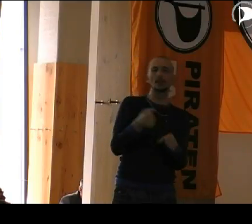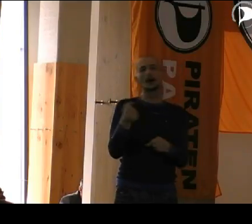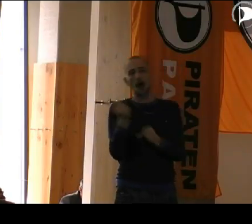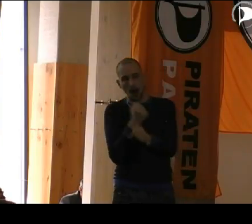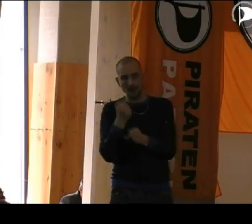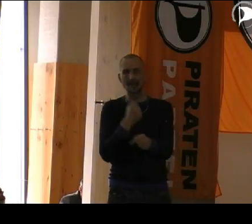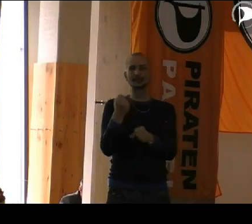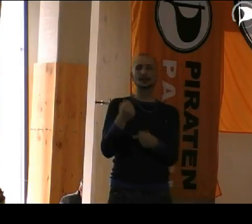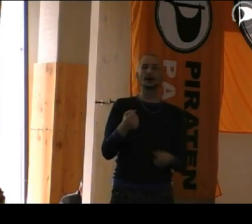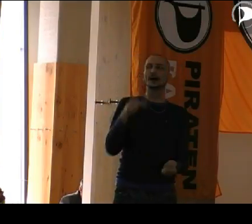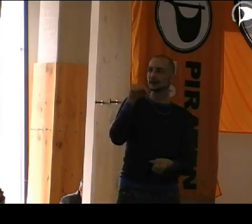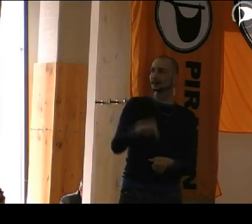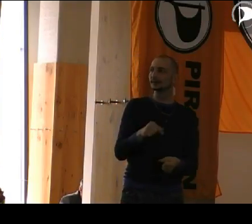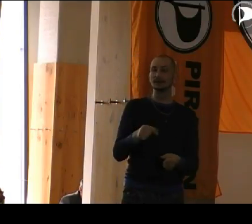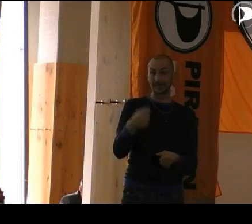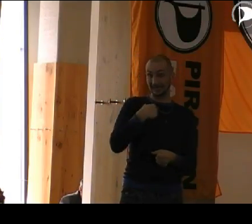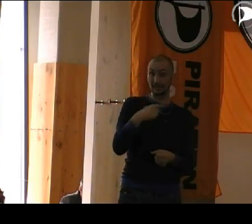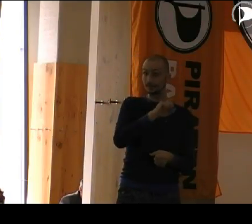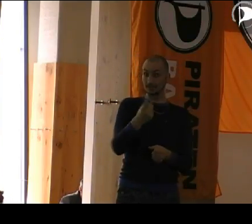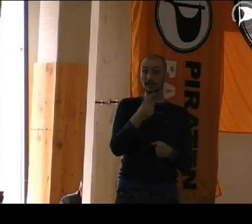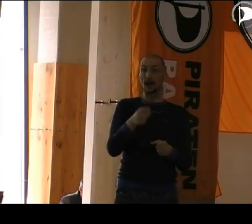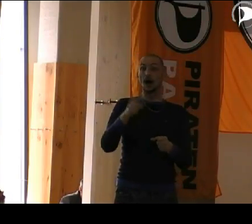ich habe ich mich dass wir gezeigt